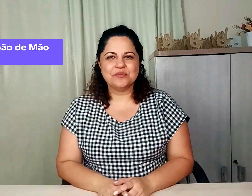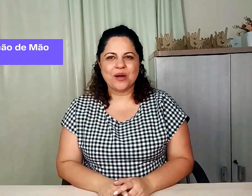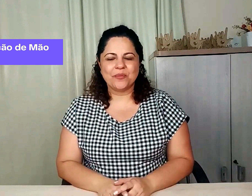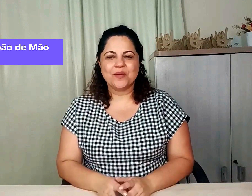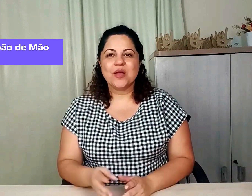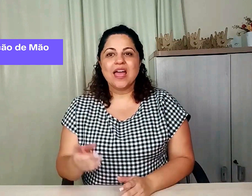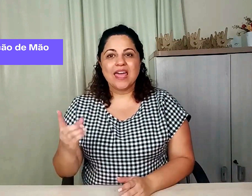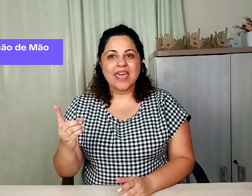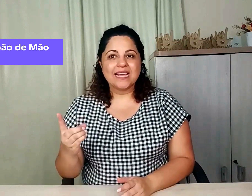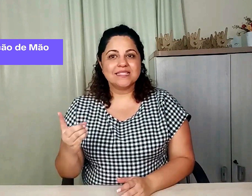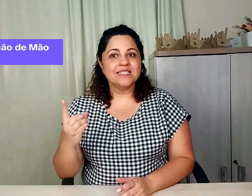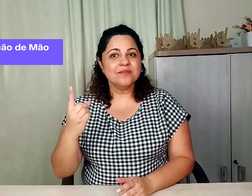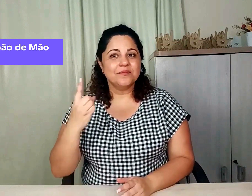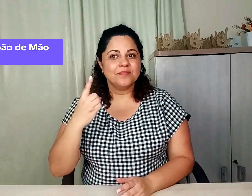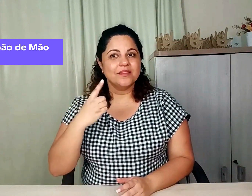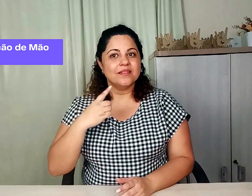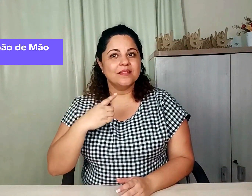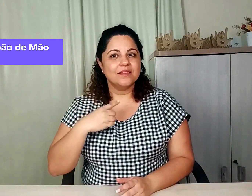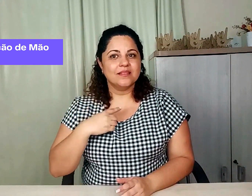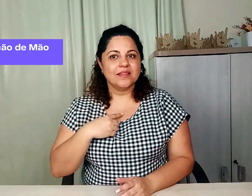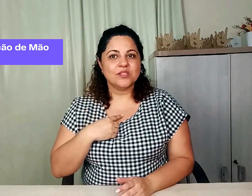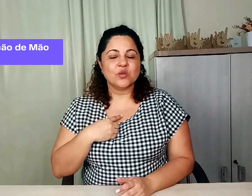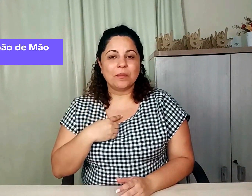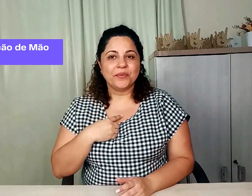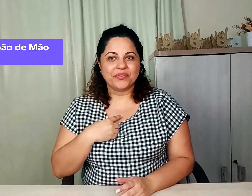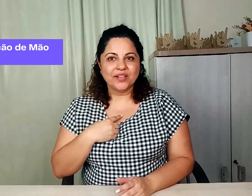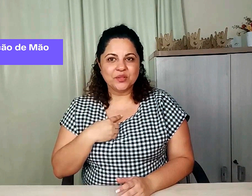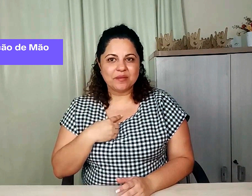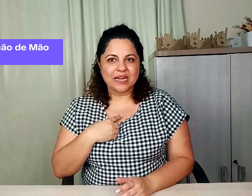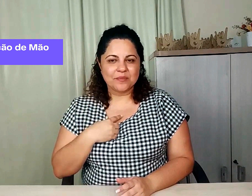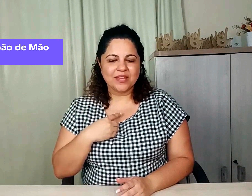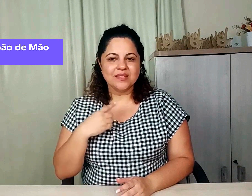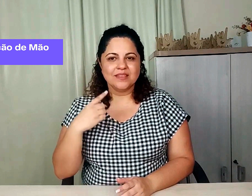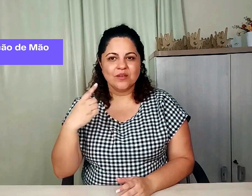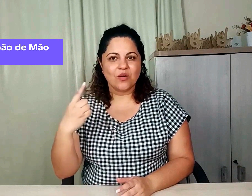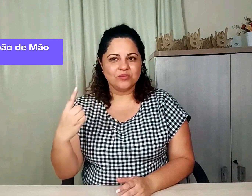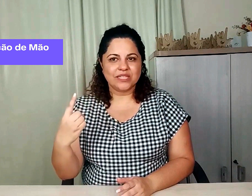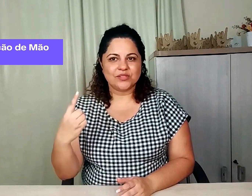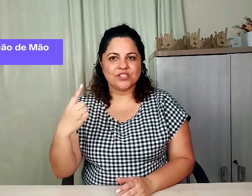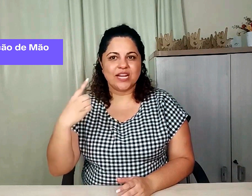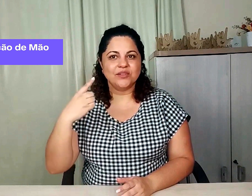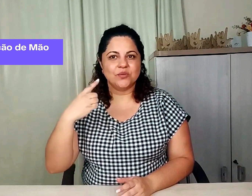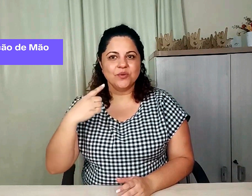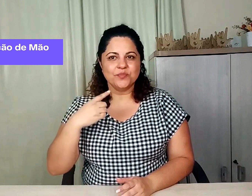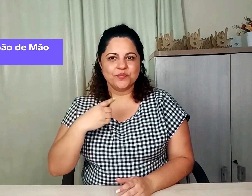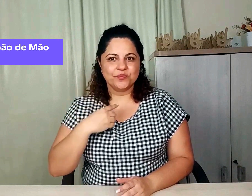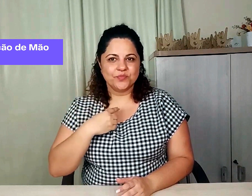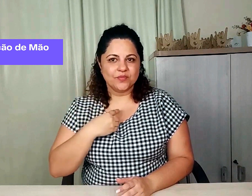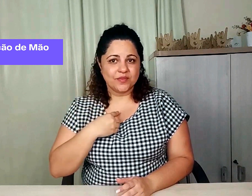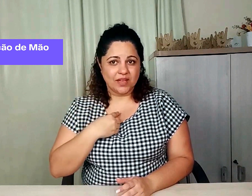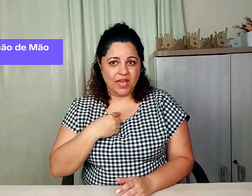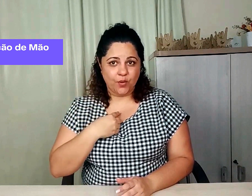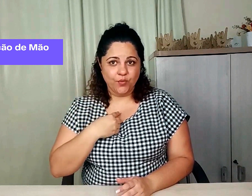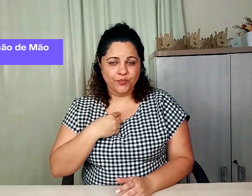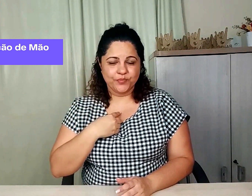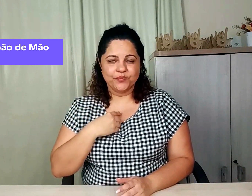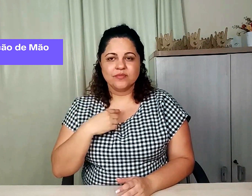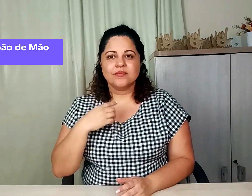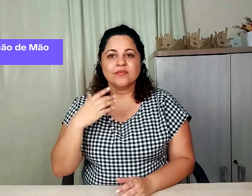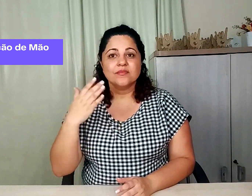mão. Esse, estou apontando para mim com o dedo indicador, eu,